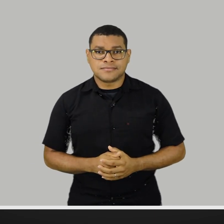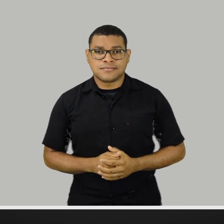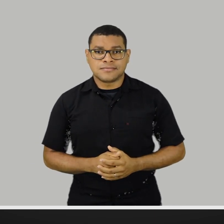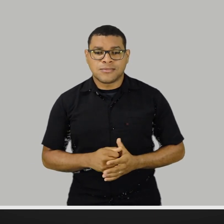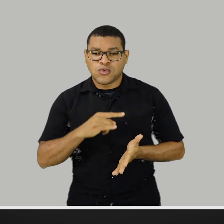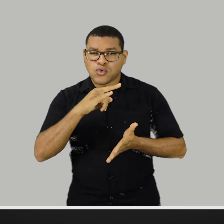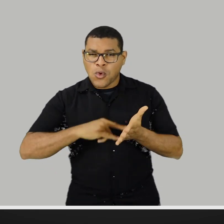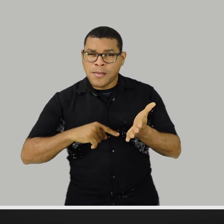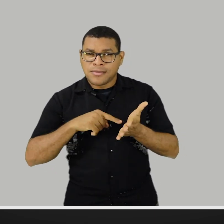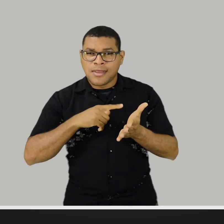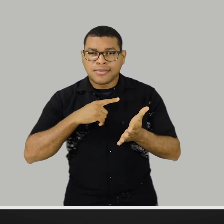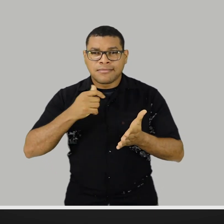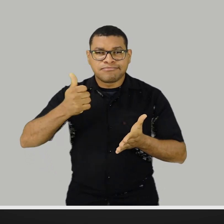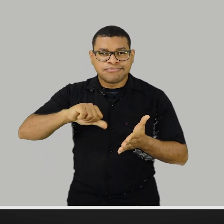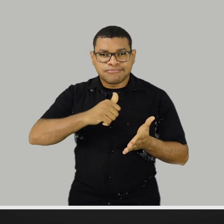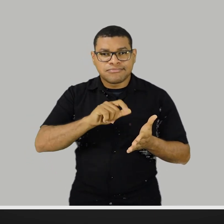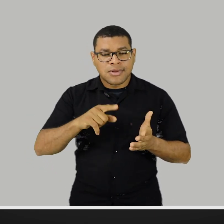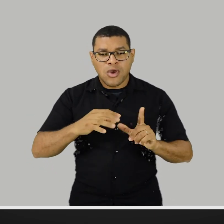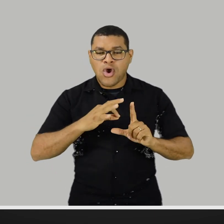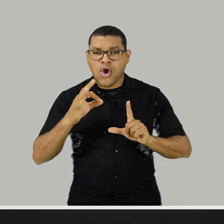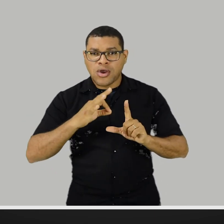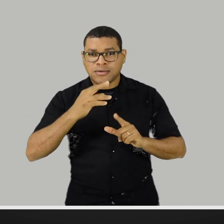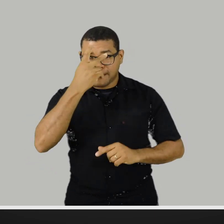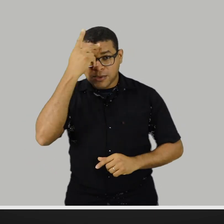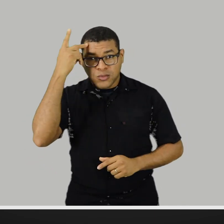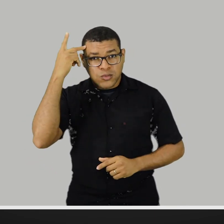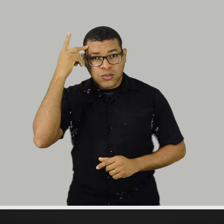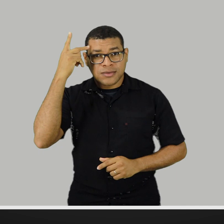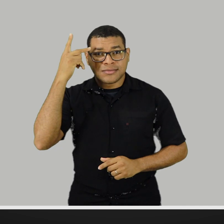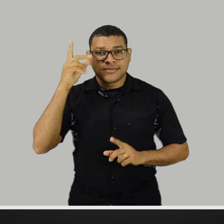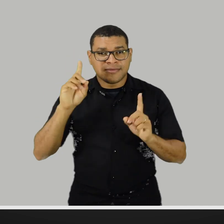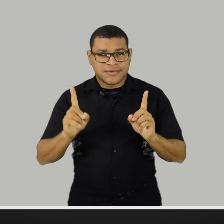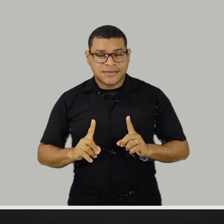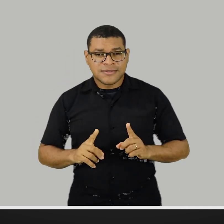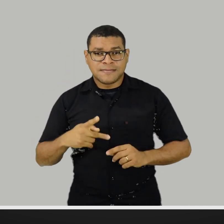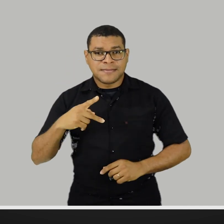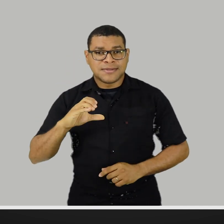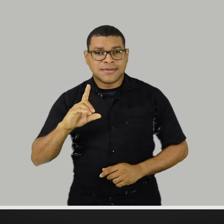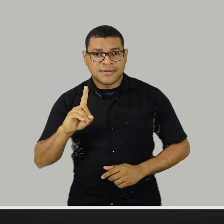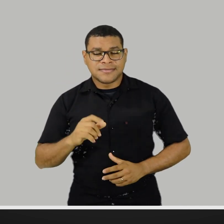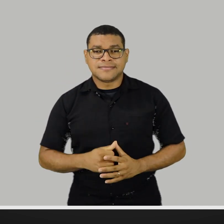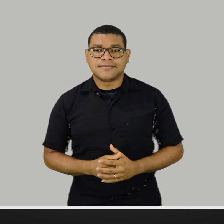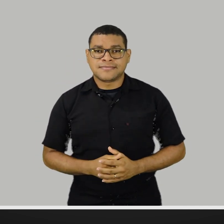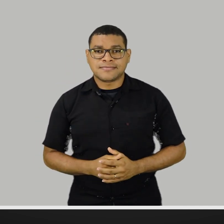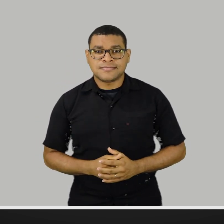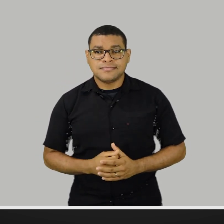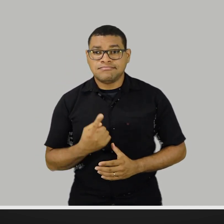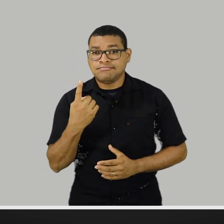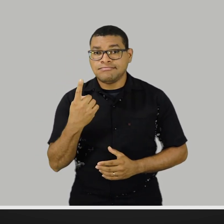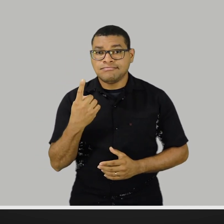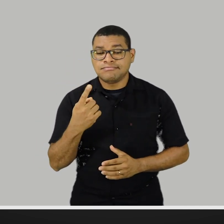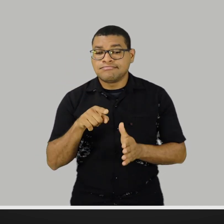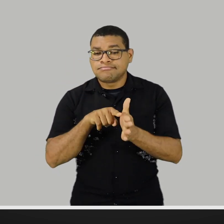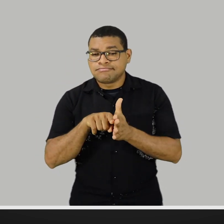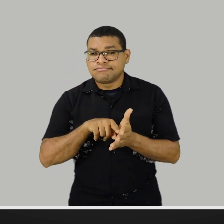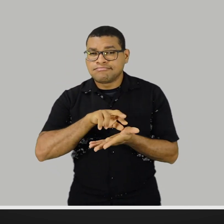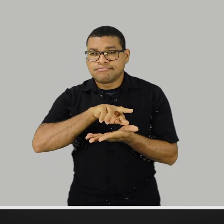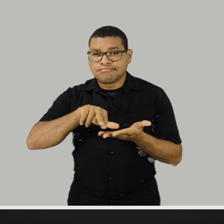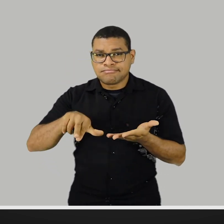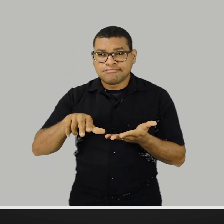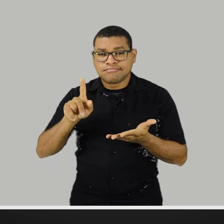cotas para pessoas com deficiência pcd um exames necessários à comprovação da deficiência